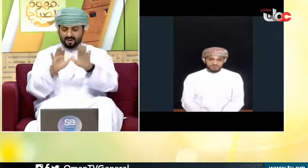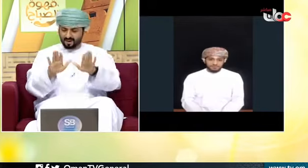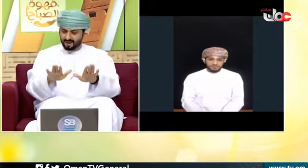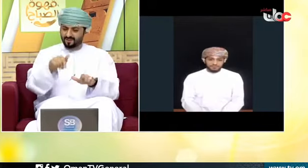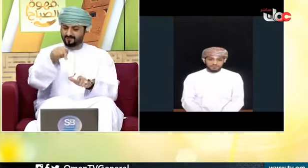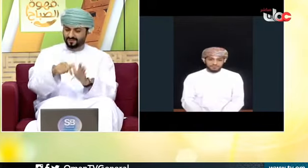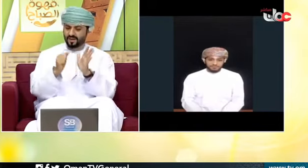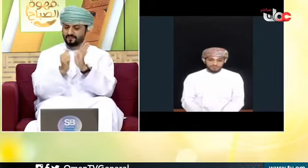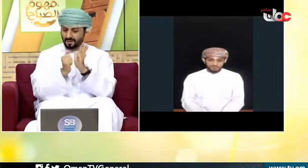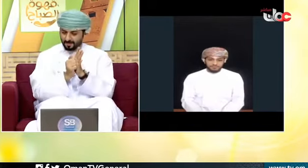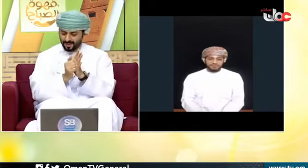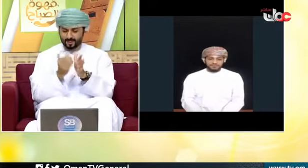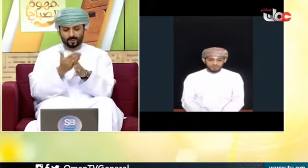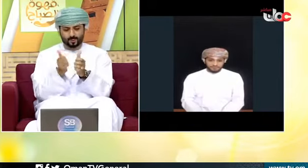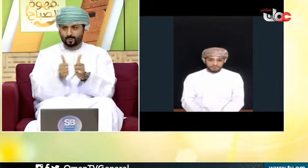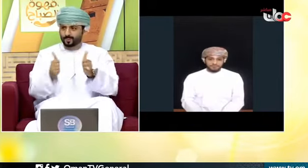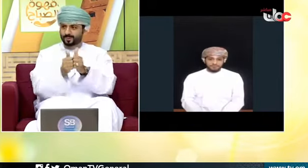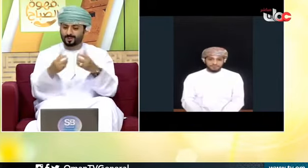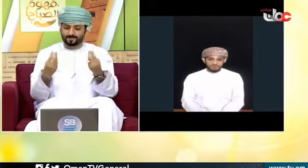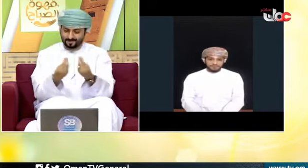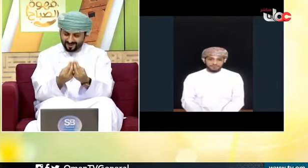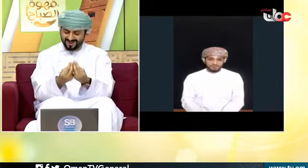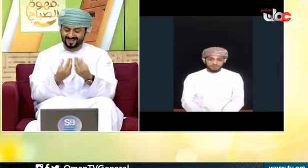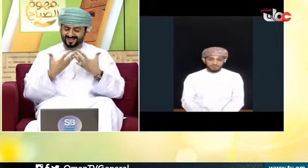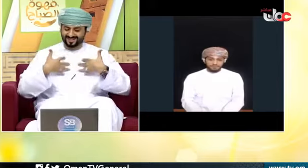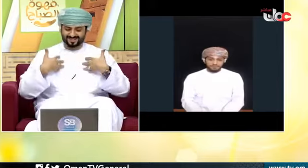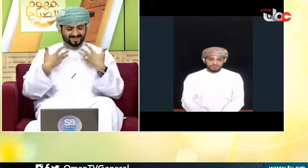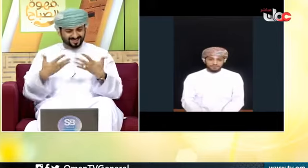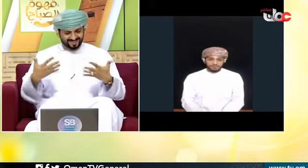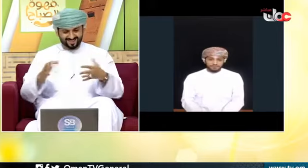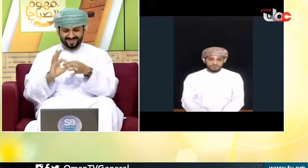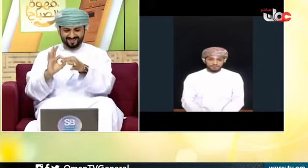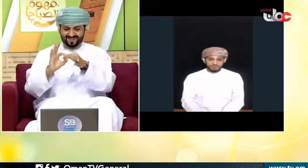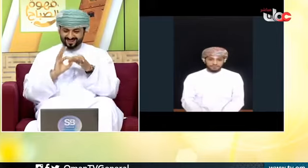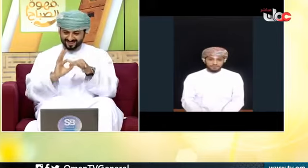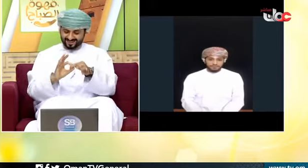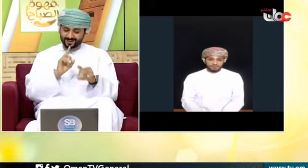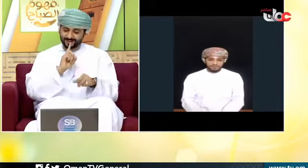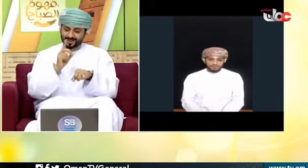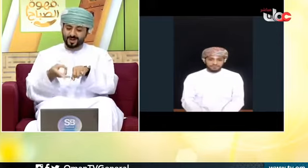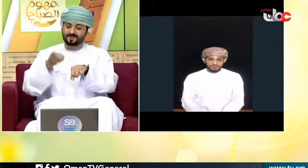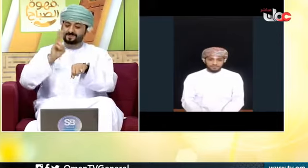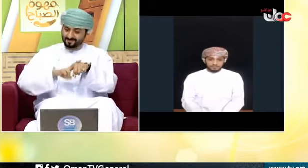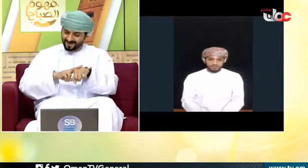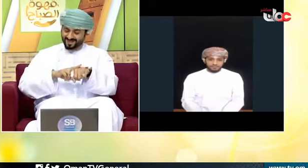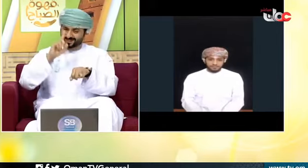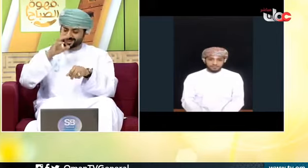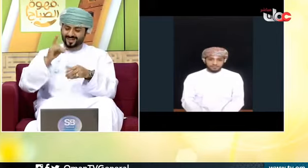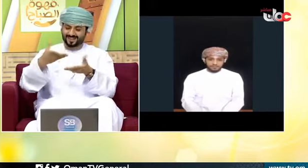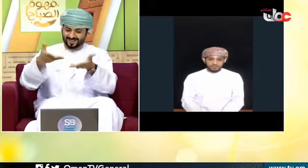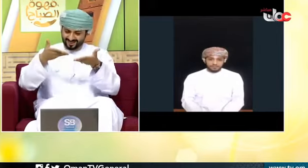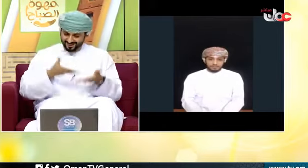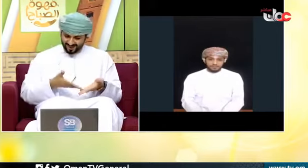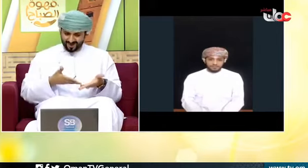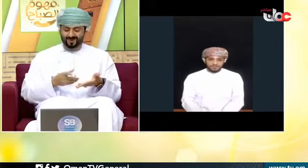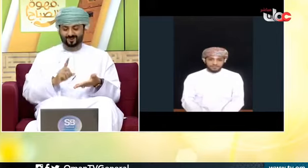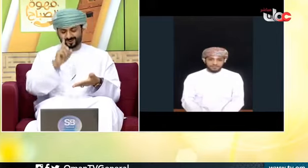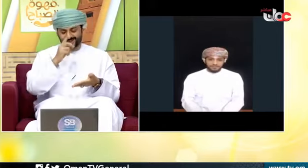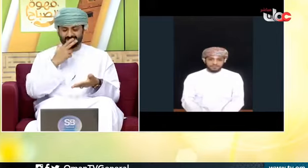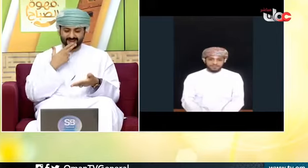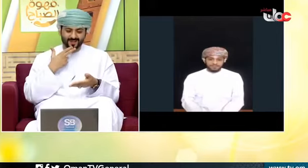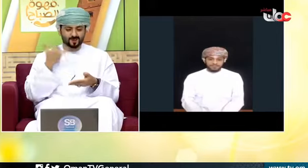المنزل، وأتمنى أن تكون دائما في المنزل مع الأسرة وأن تسعد معهم وتواصل معهم، وأيضا تواصل مع